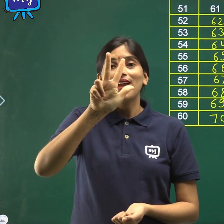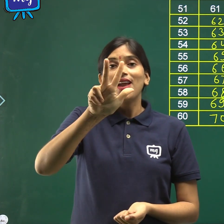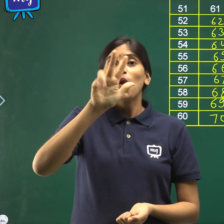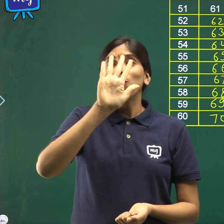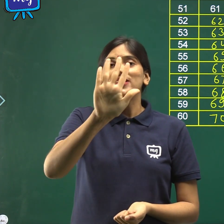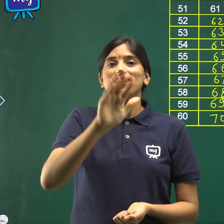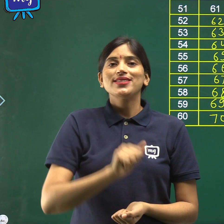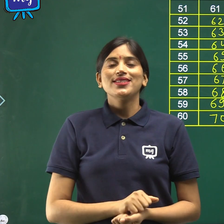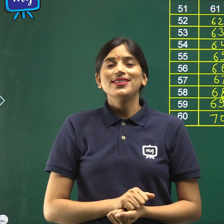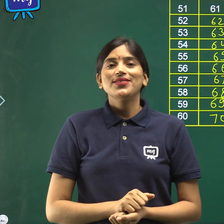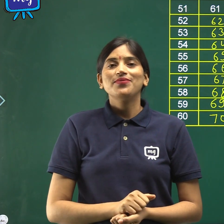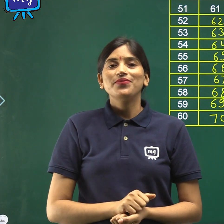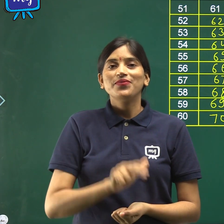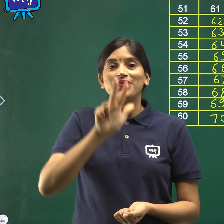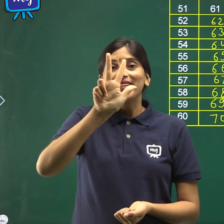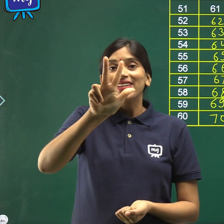85,